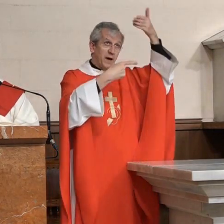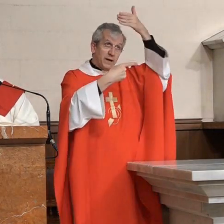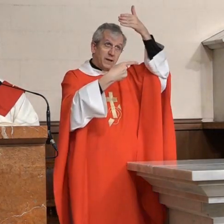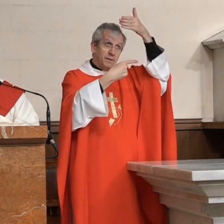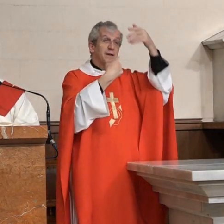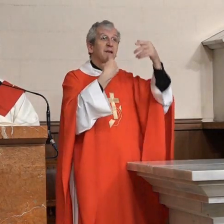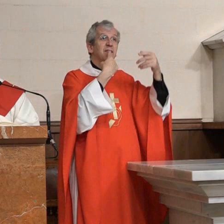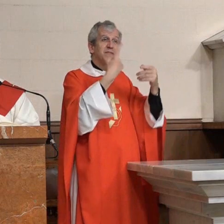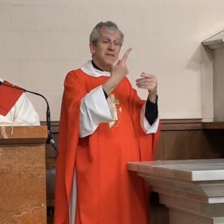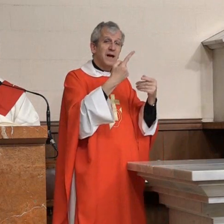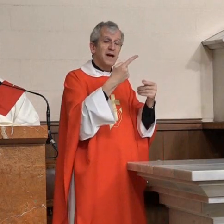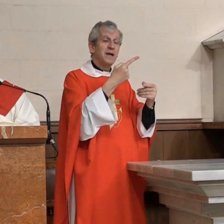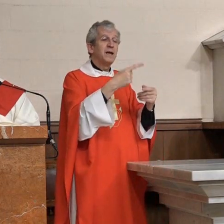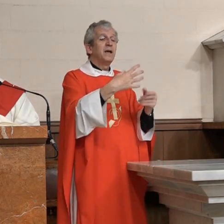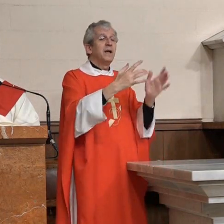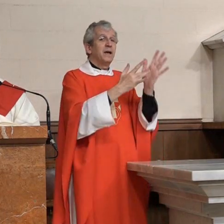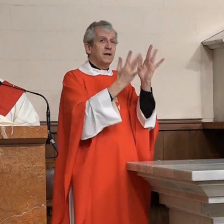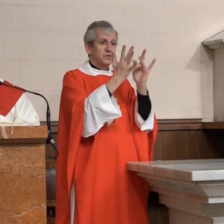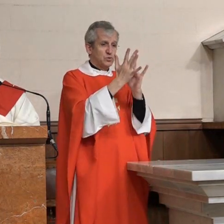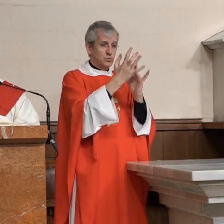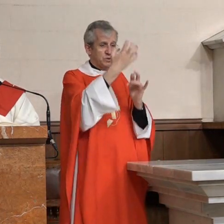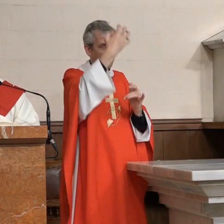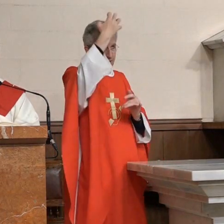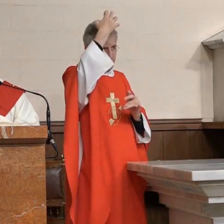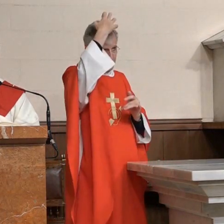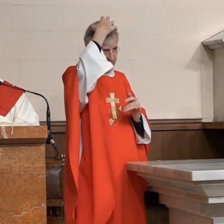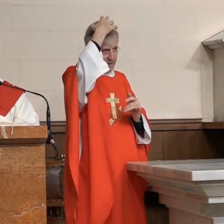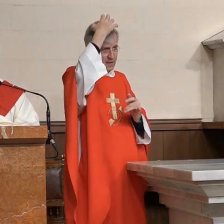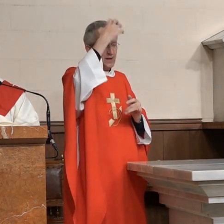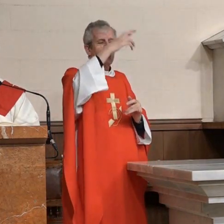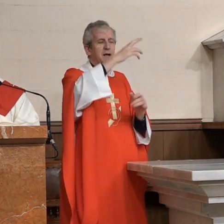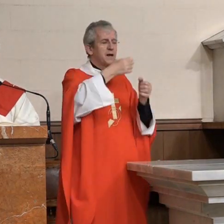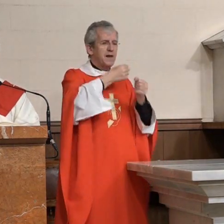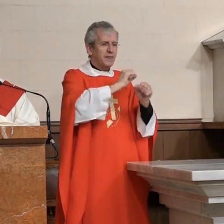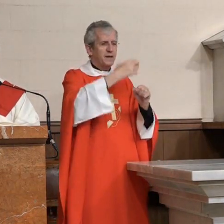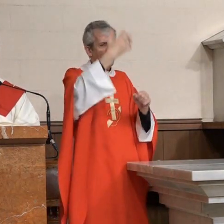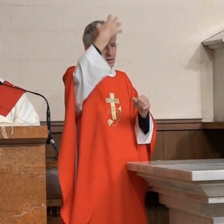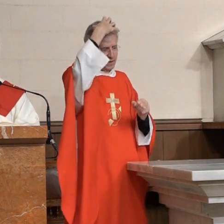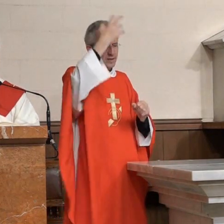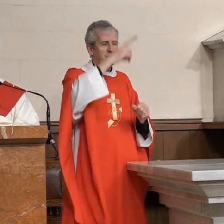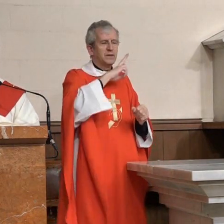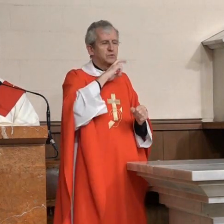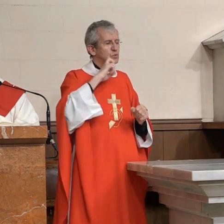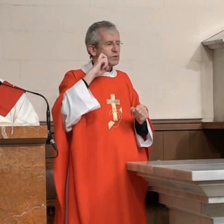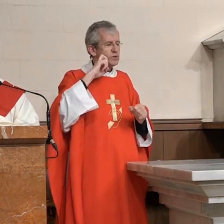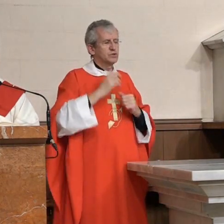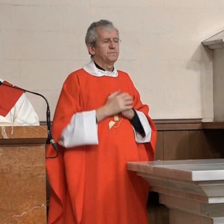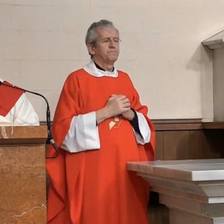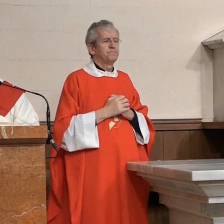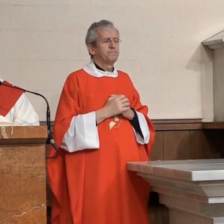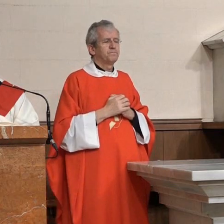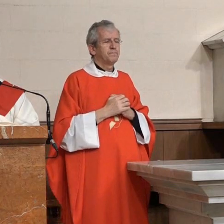estaba escrito: Jesús, el Nazareno, el rey de los judíos.